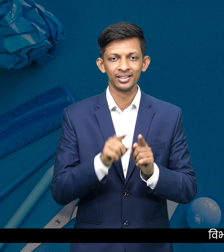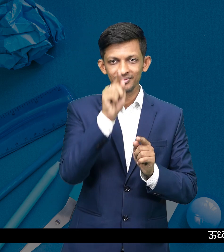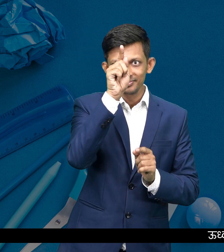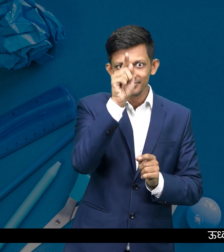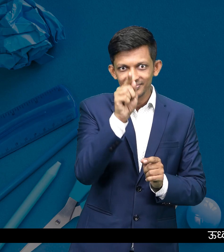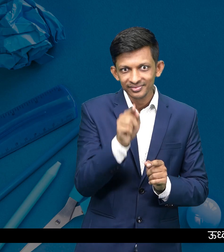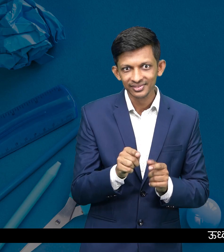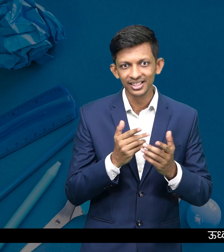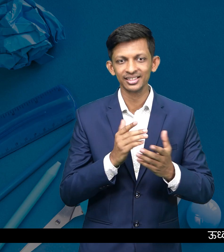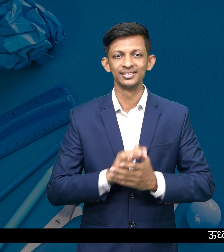ऊर्ध्वाधर,